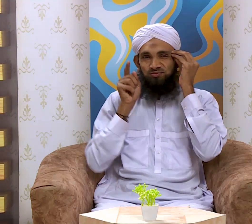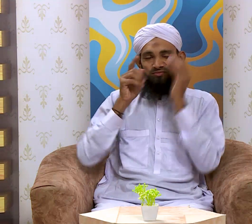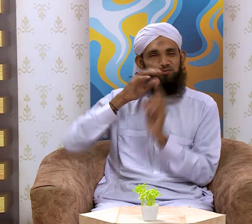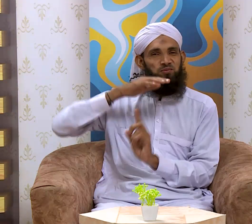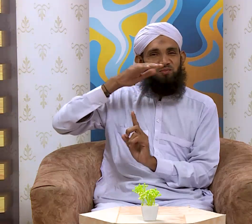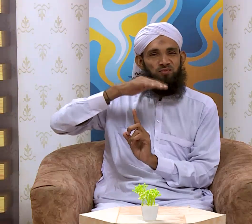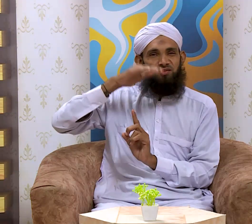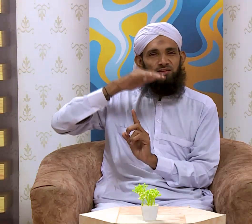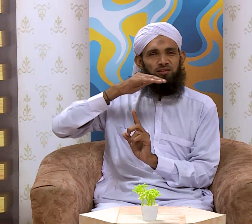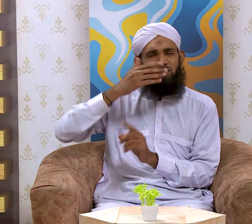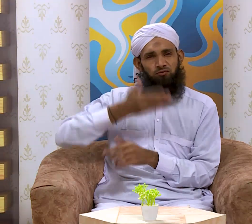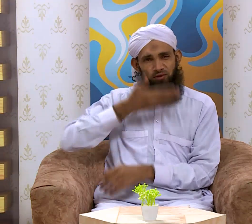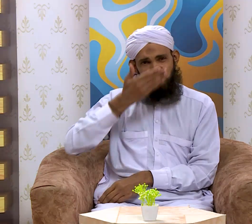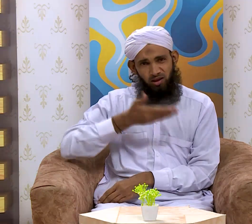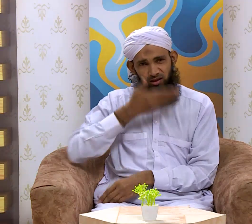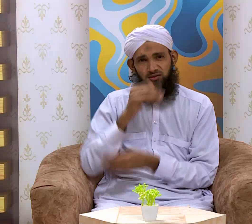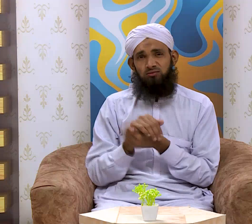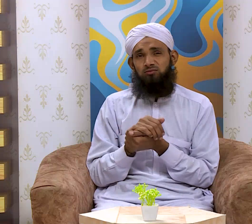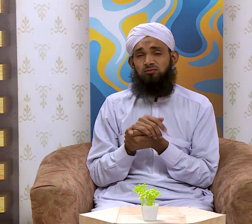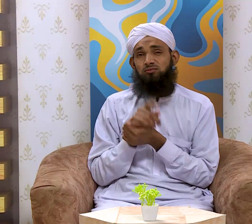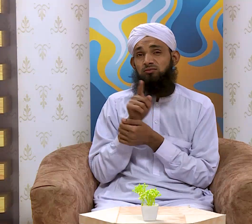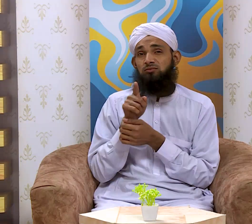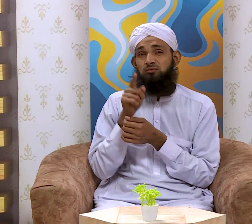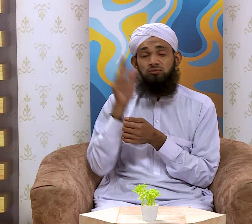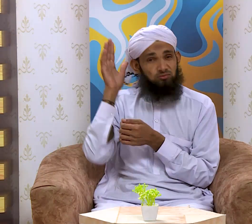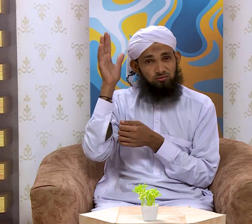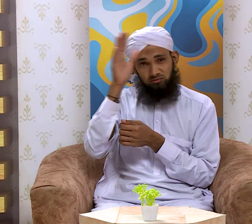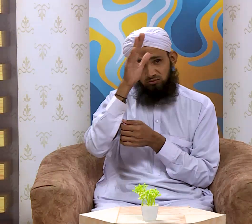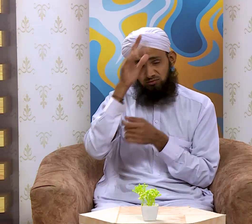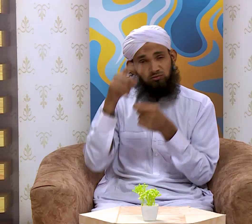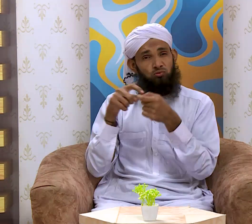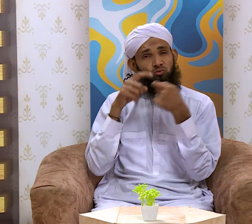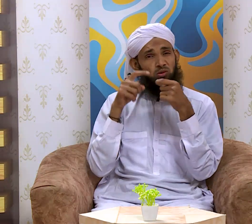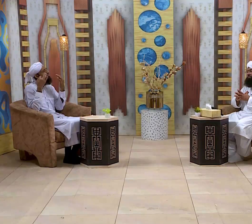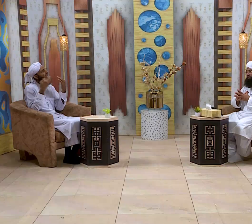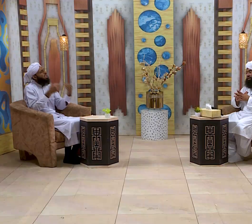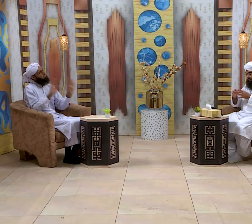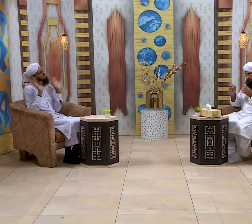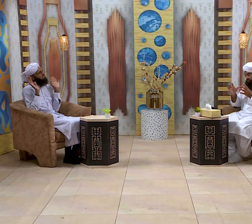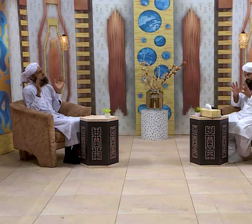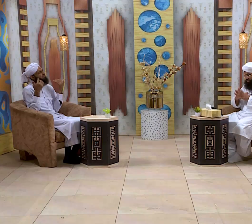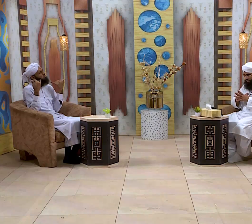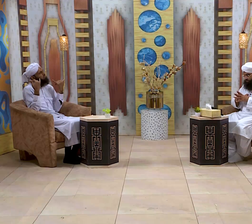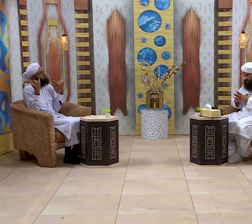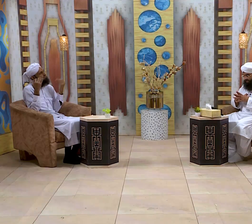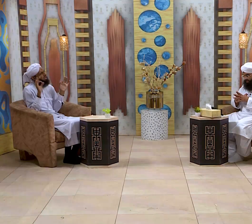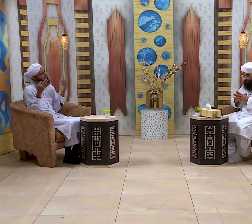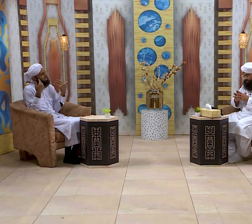اللہ ارشاد فرماتے ہیں کہ وہ سوالات بھی فضول قسم کے سوالات تھے، وہ فضول قسم کے سوالات تھے۔ مثلاً